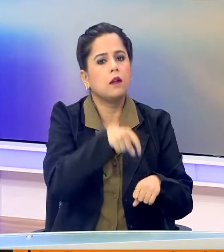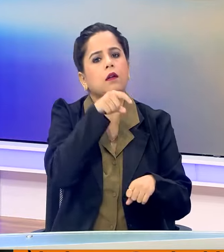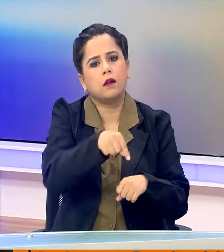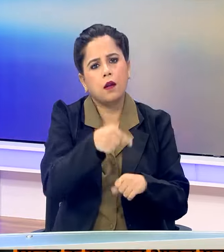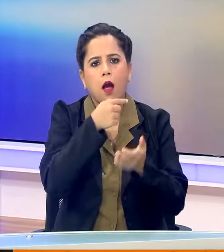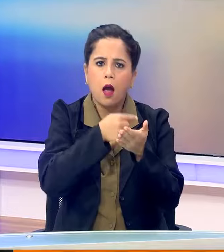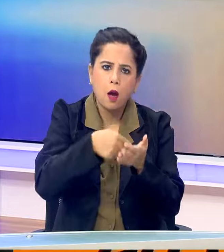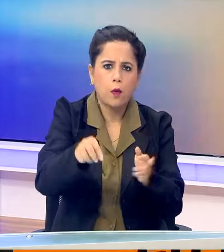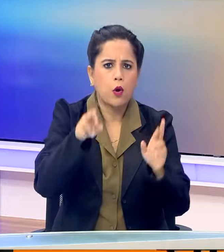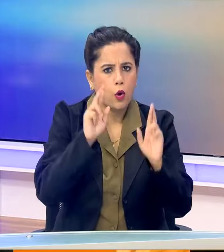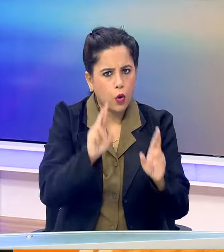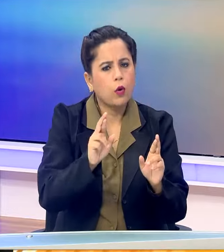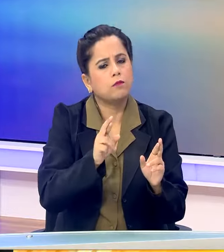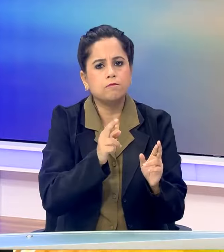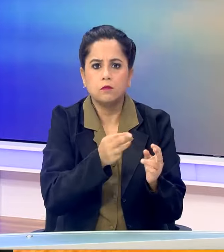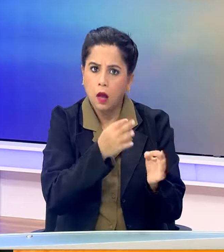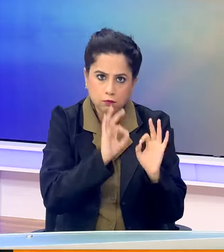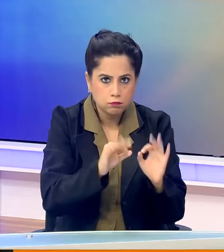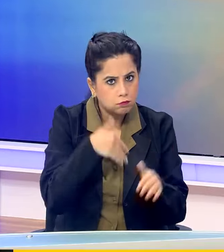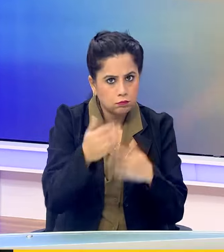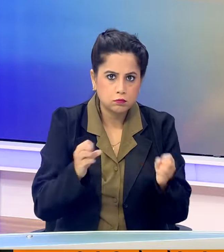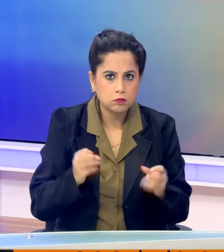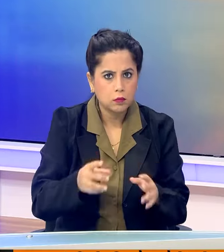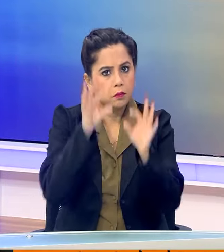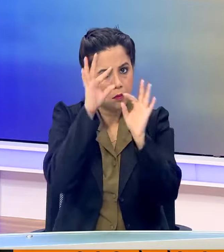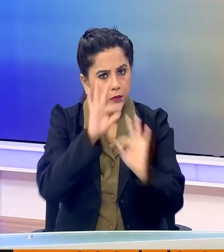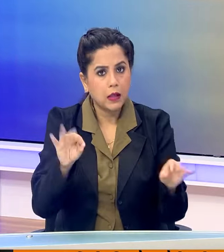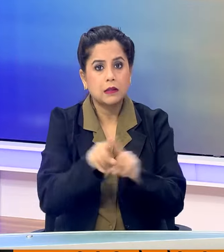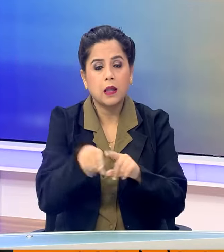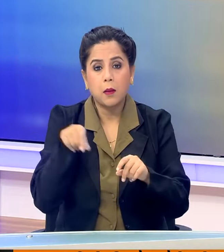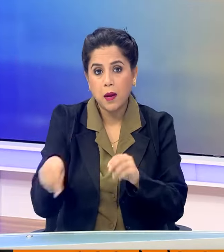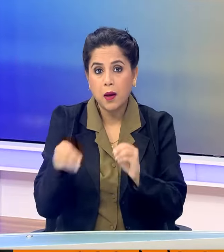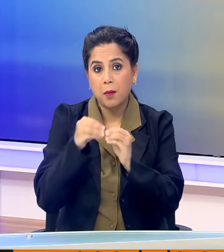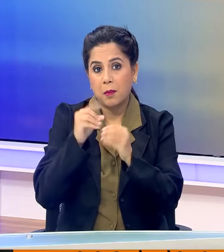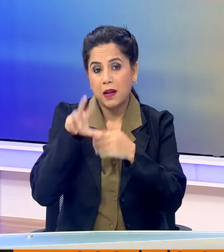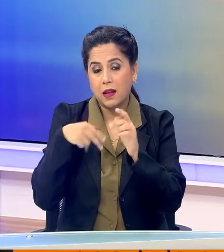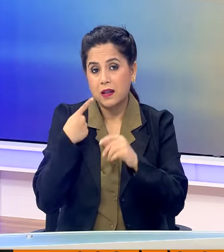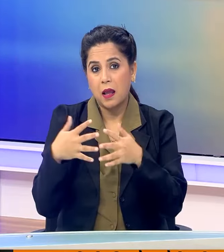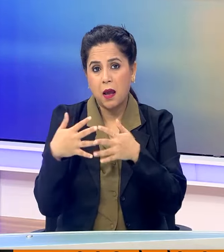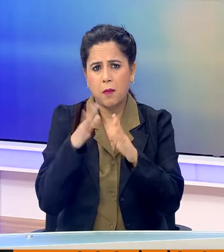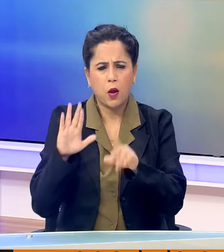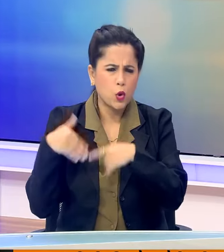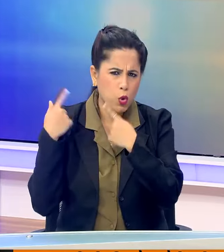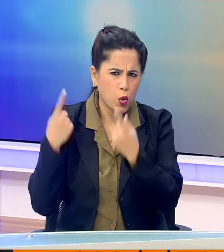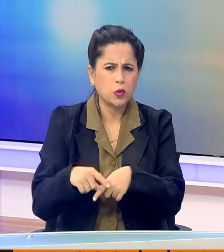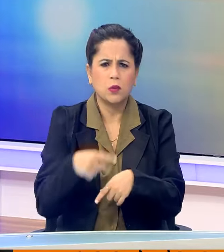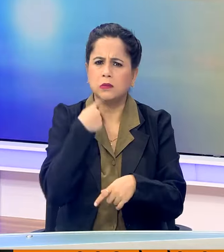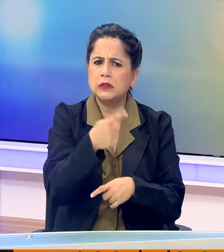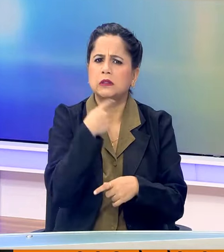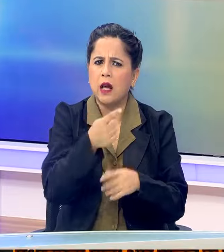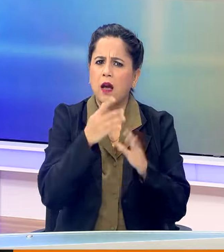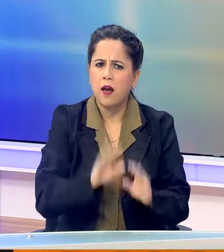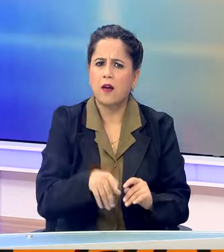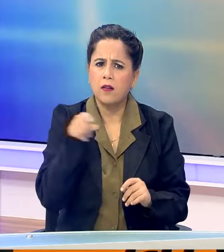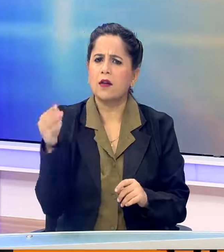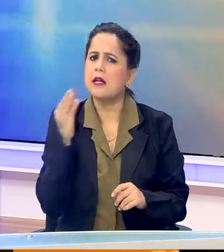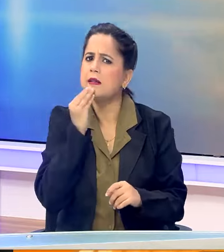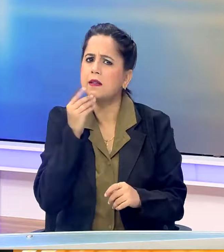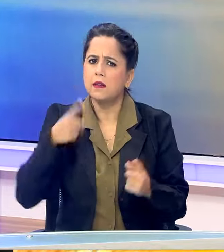लागू करने पर भी सहमति ली जाएगी साथ ही ब्लिंकन ने कहा कि अमेरिका लंबे समय से कहता रहा है कि वह